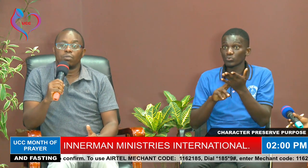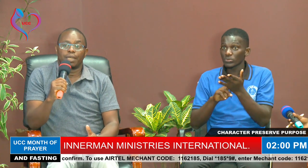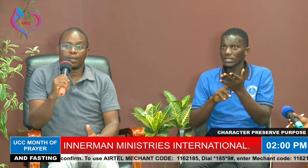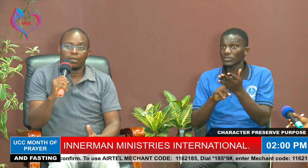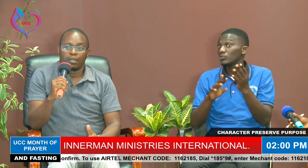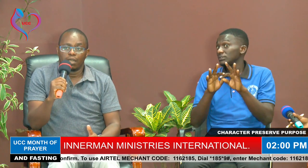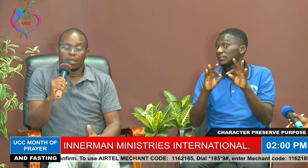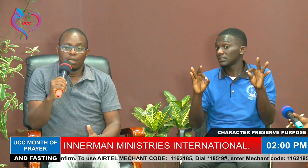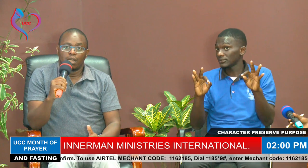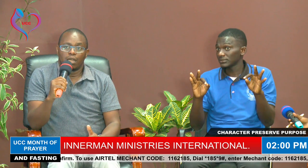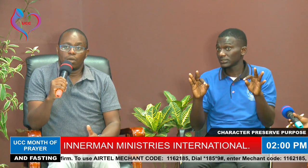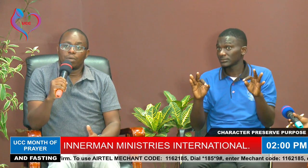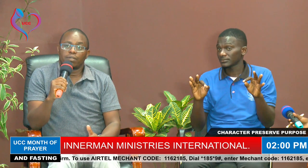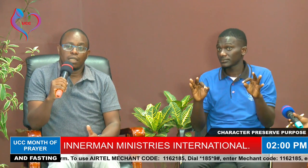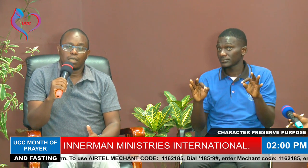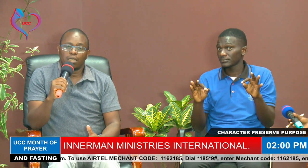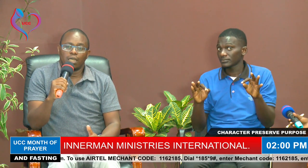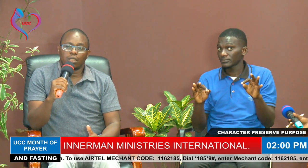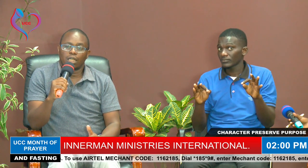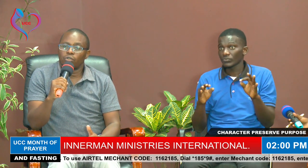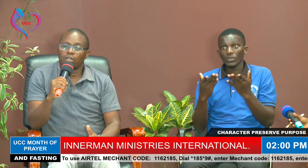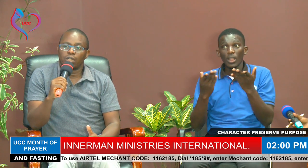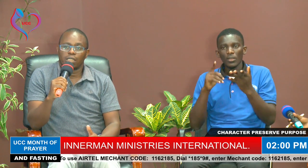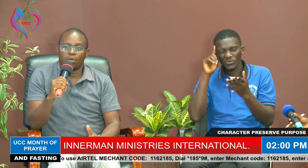munyumba iyo where we think anti katonda atuleseo